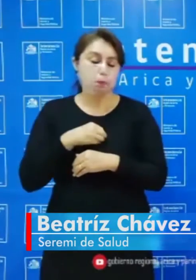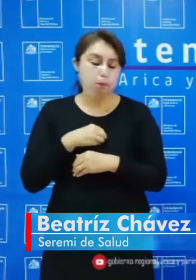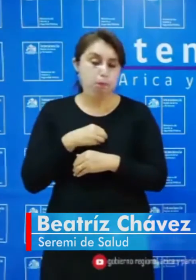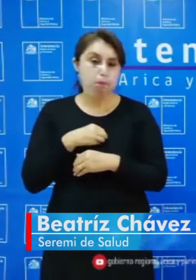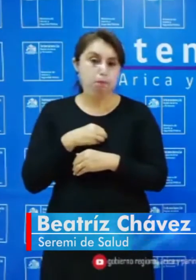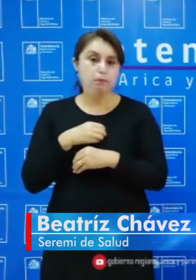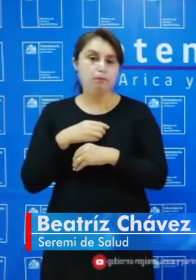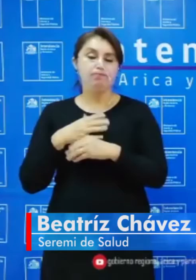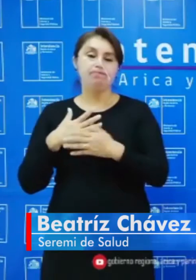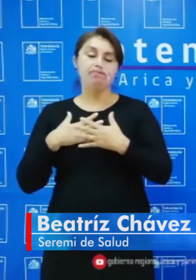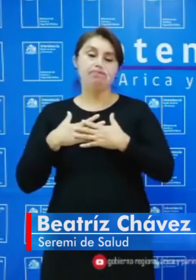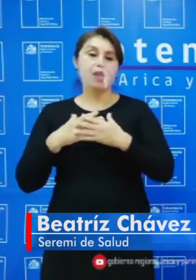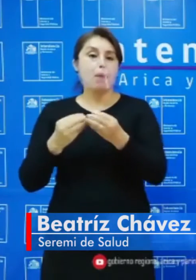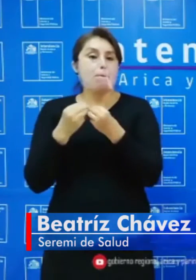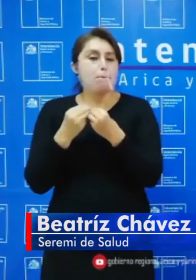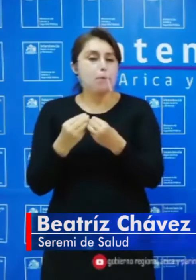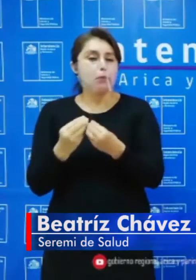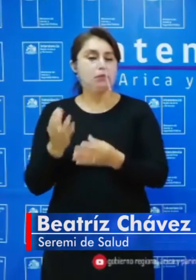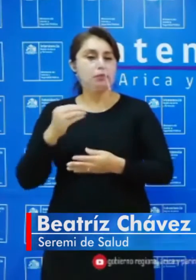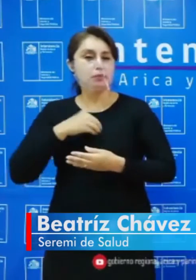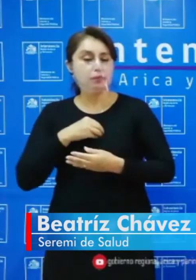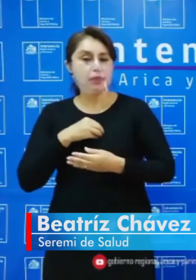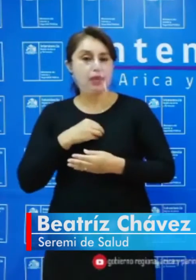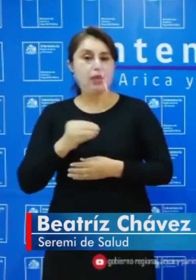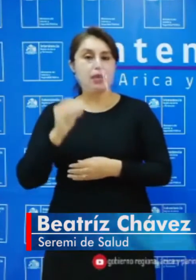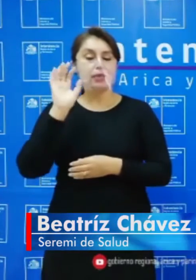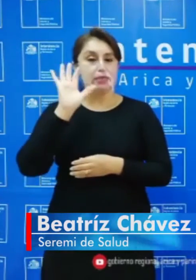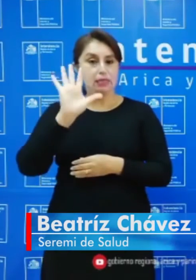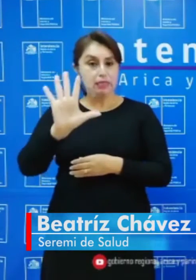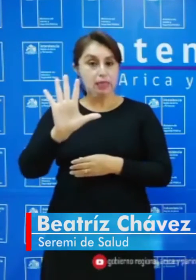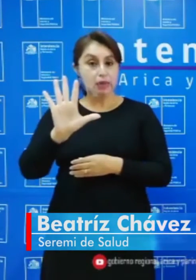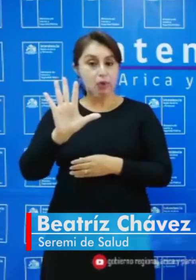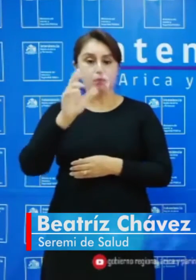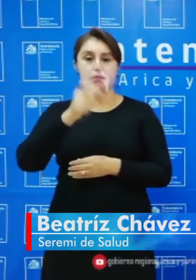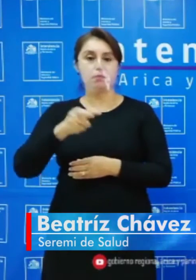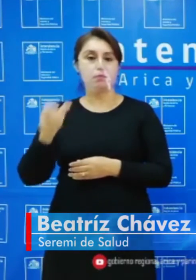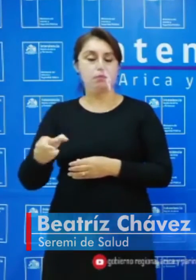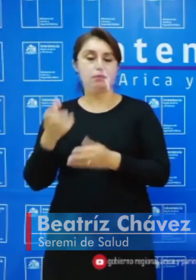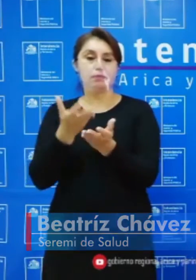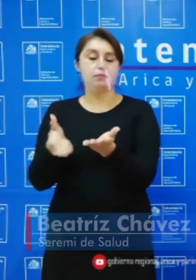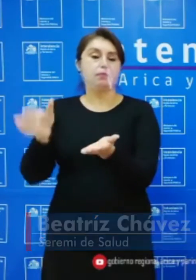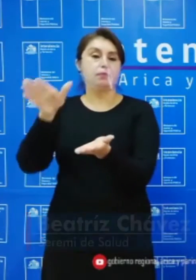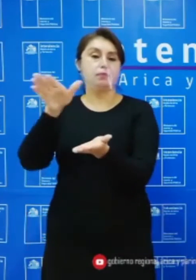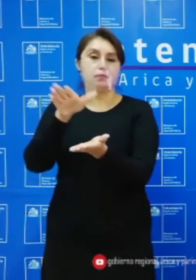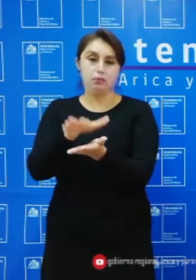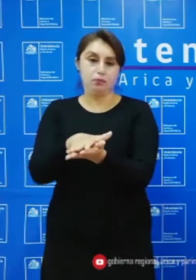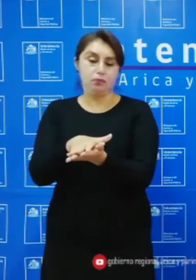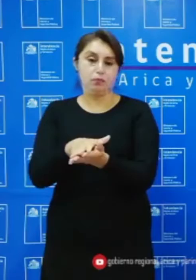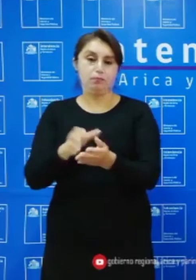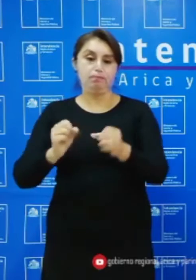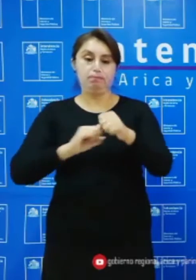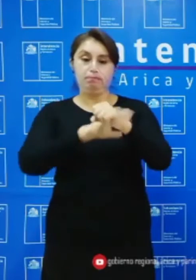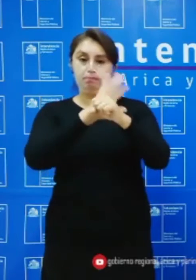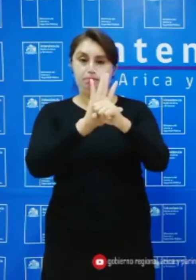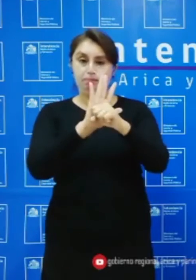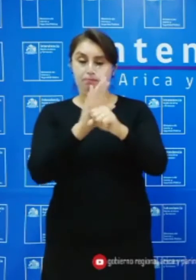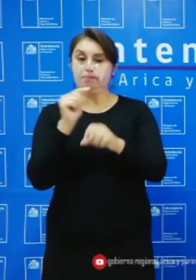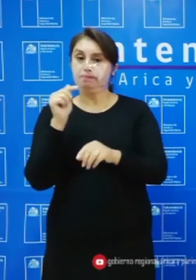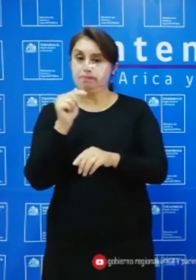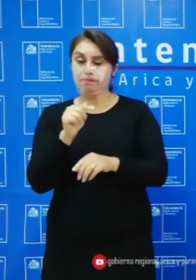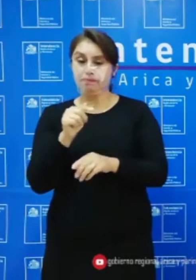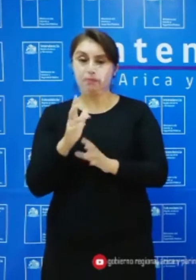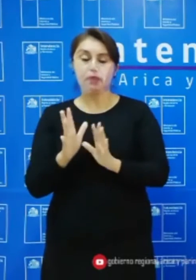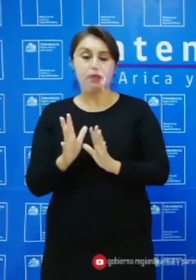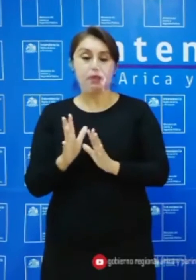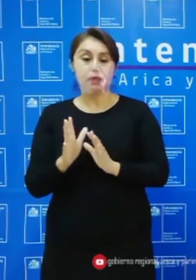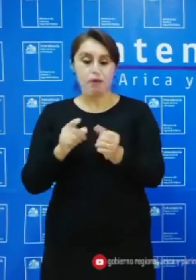profundo pesar, 5 personas fallecidas más a causa del COVID. 5 familias